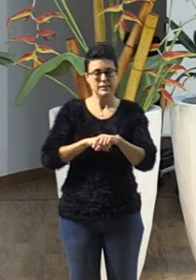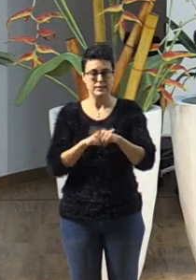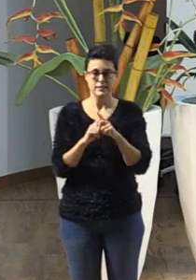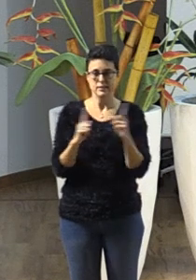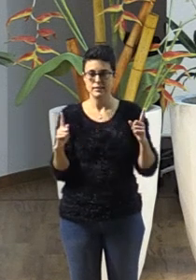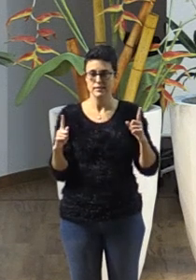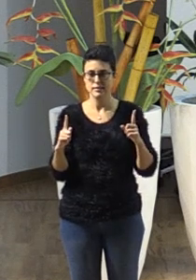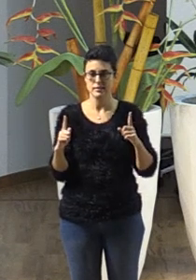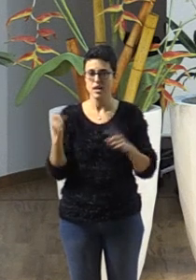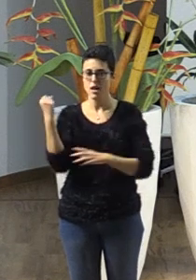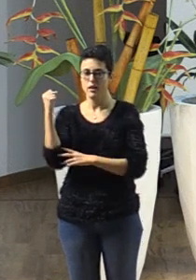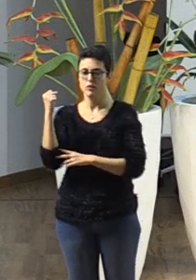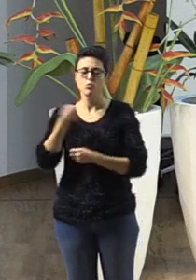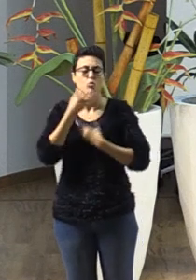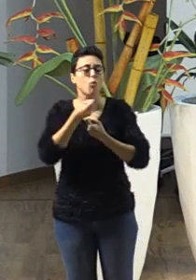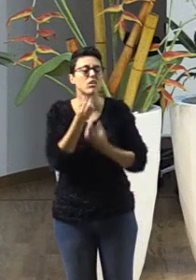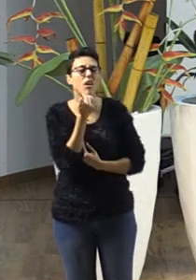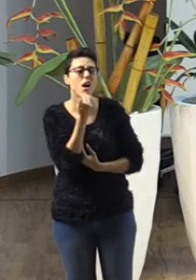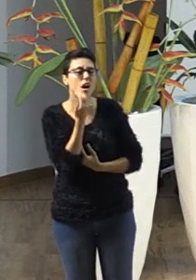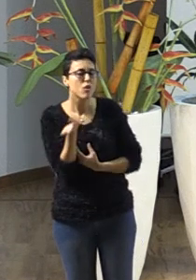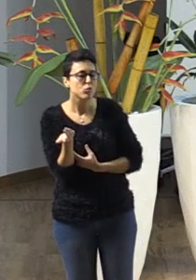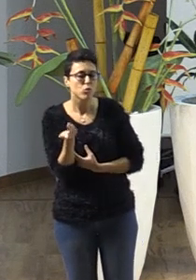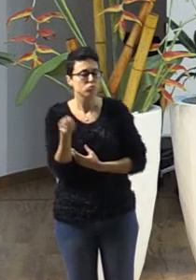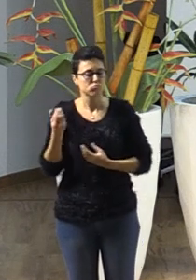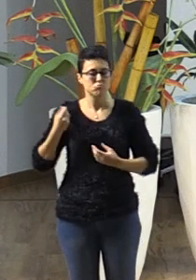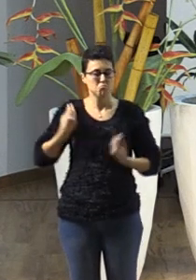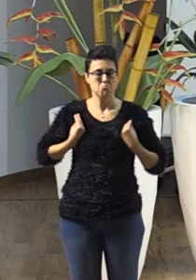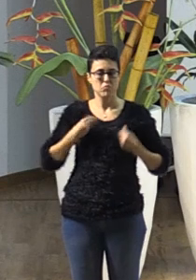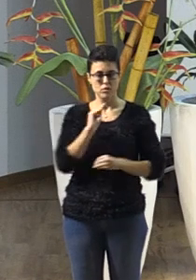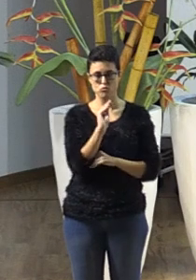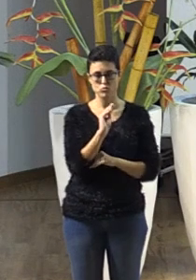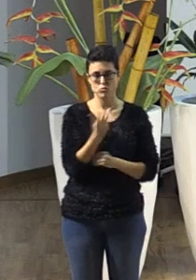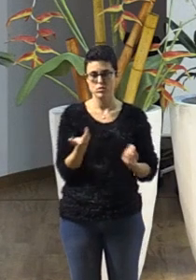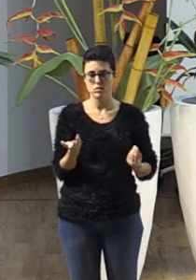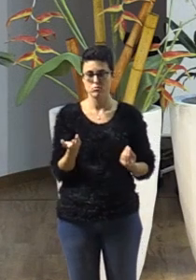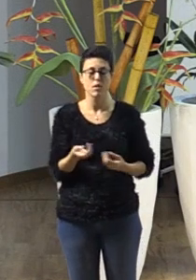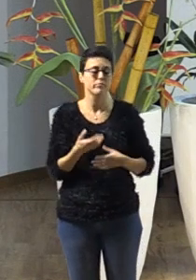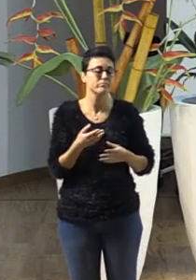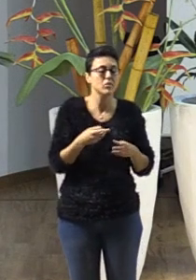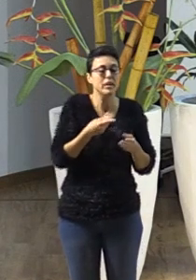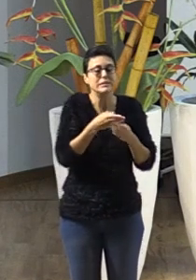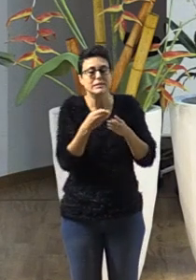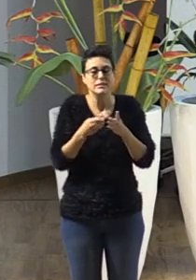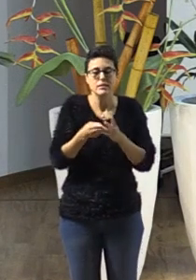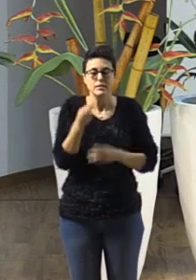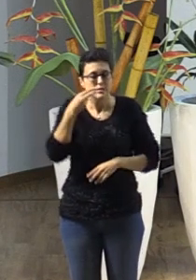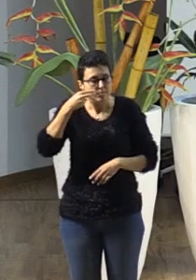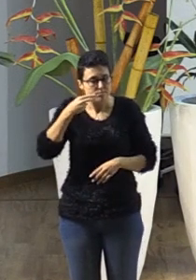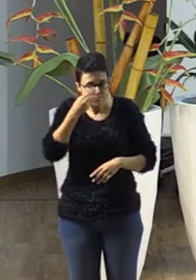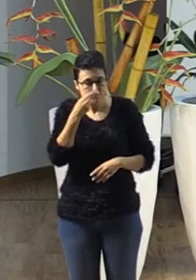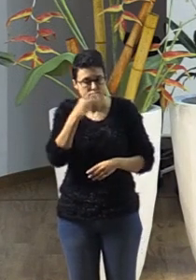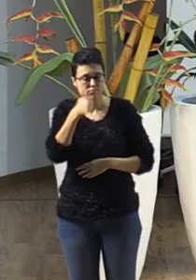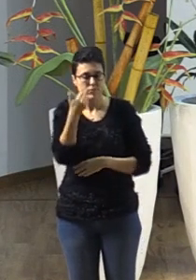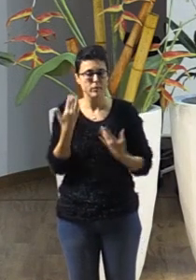Antonio, que nos cuente algunos de los hitos de su biografía que quizá os conecten más a algunas personas que estén aquí, pero que